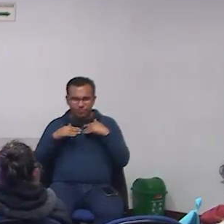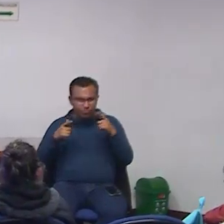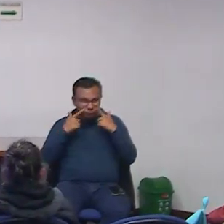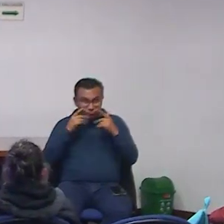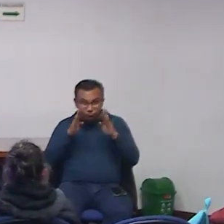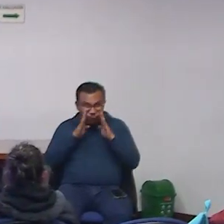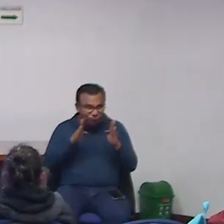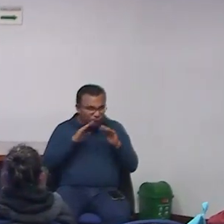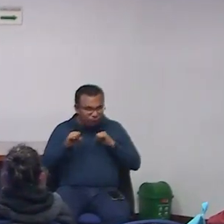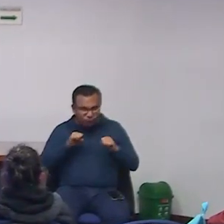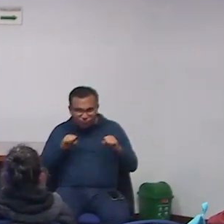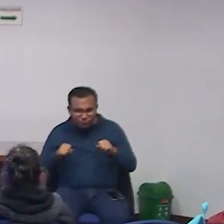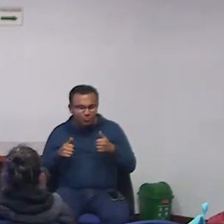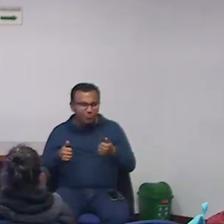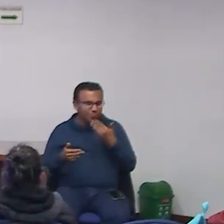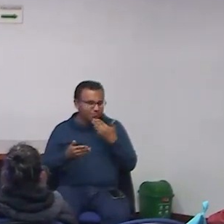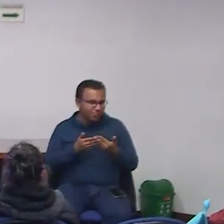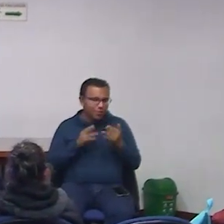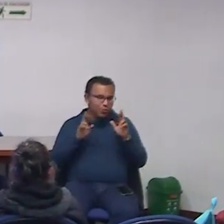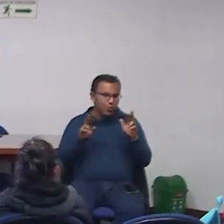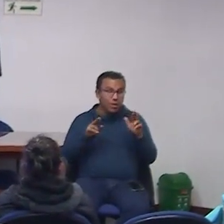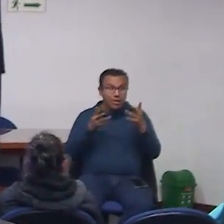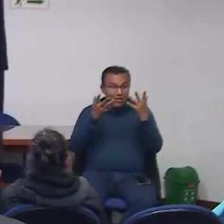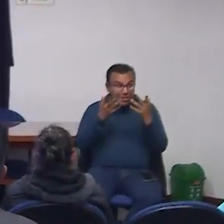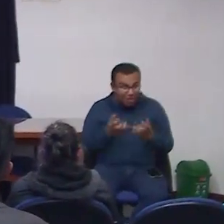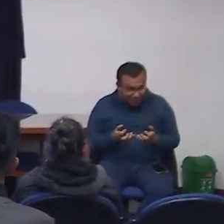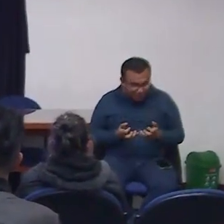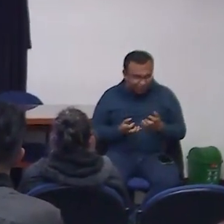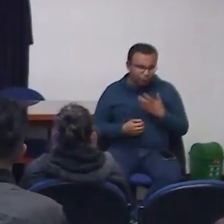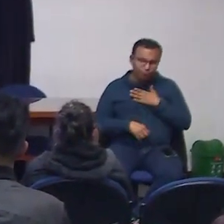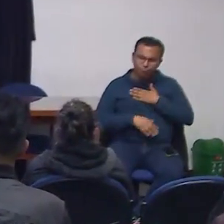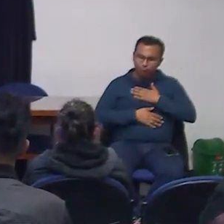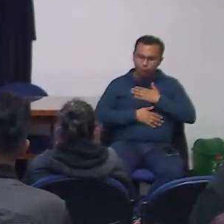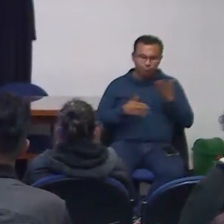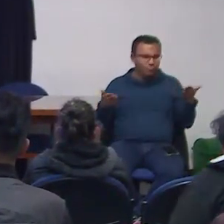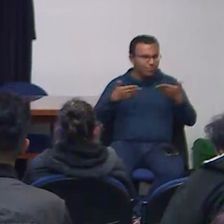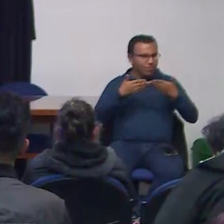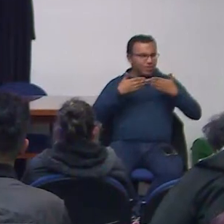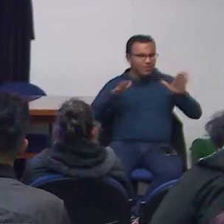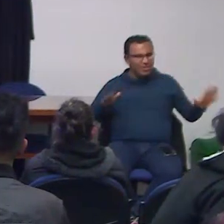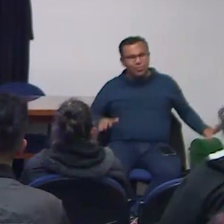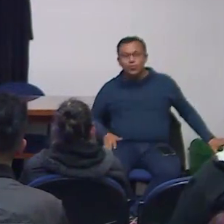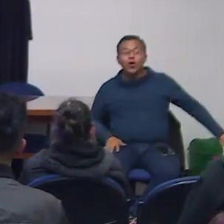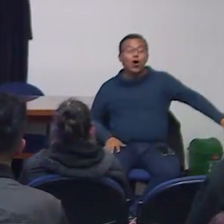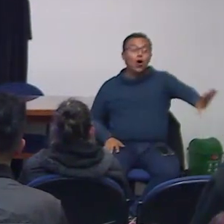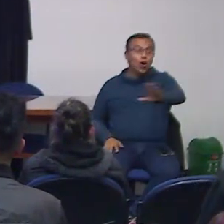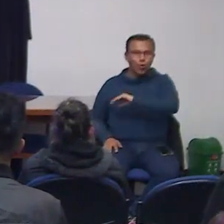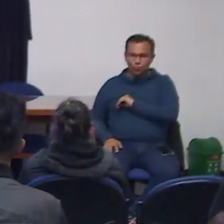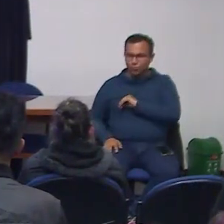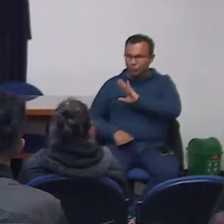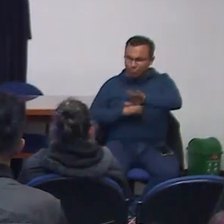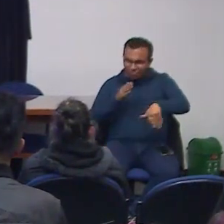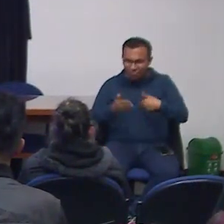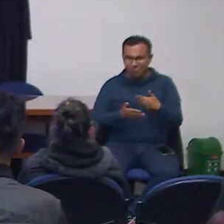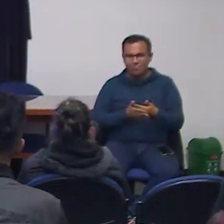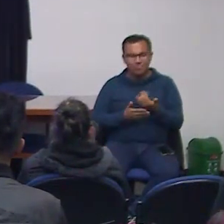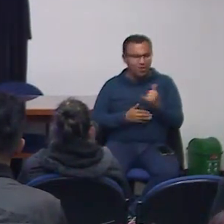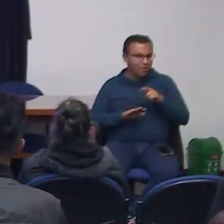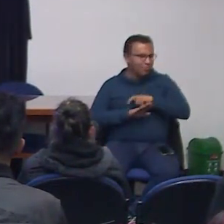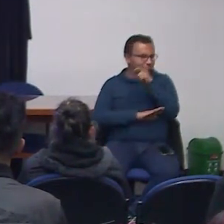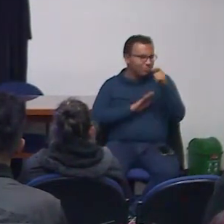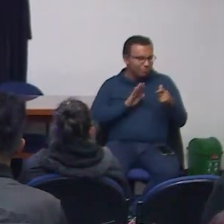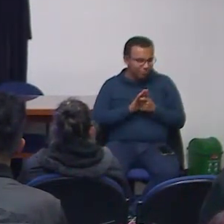jugada e y espero pues los que quieran invitadísimos todos todos todos a que a que hagan parte de